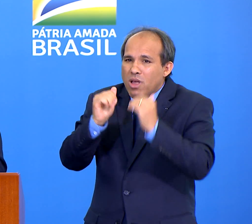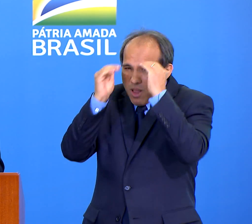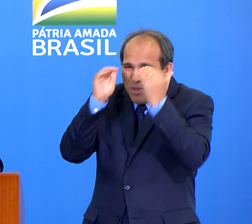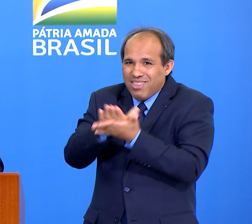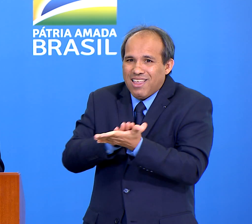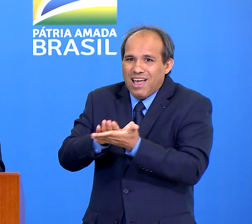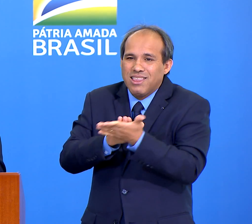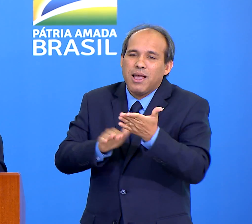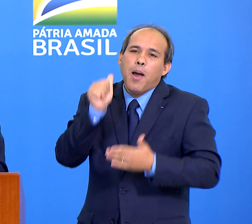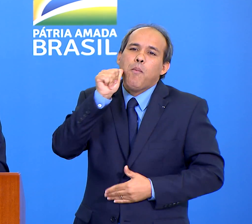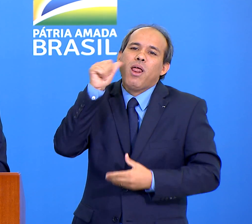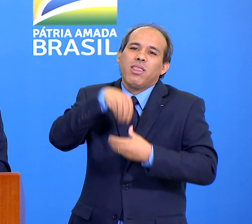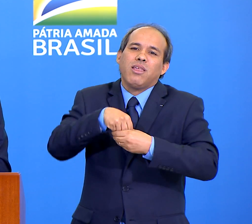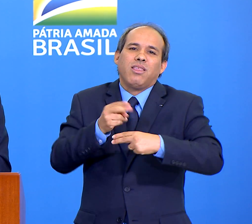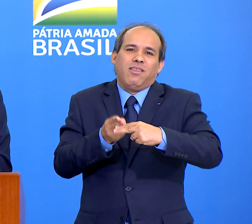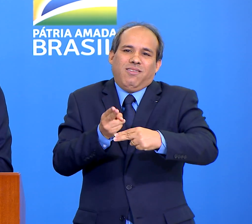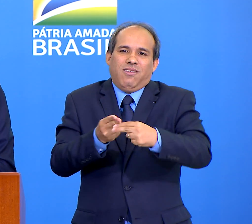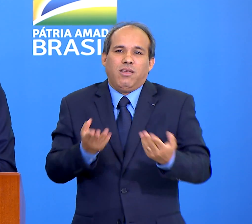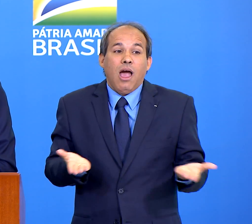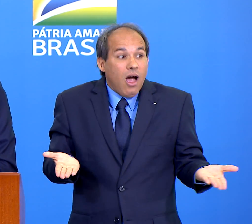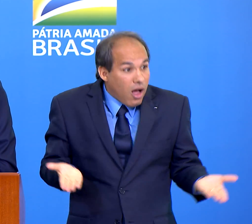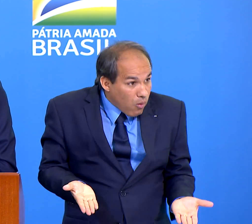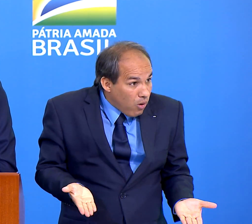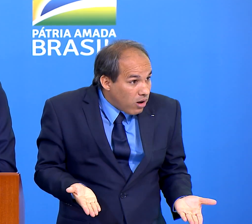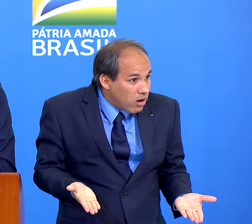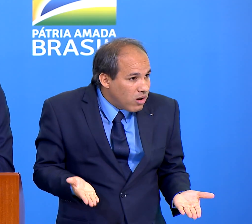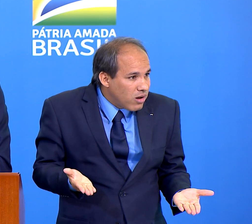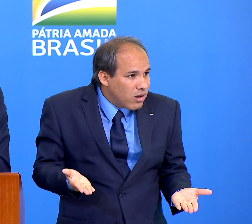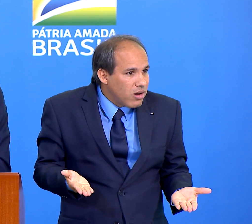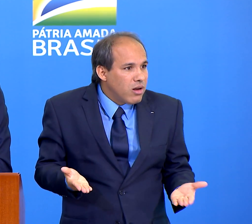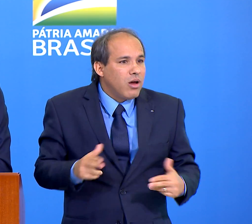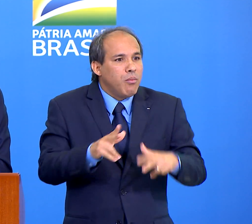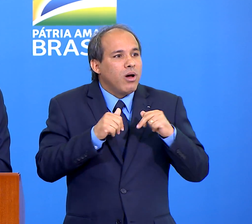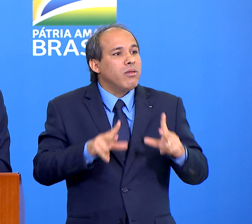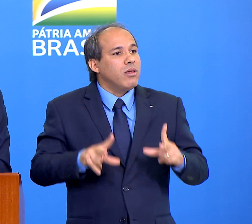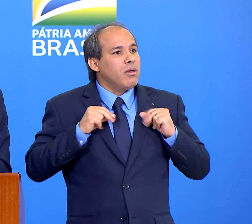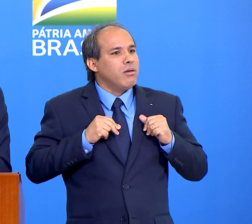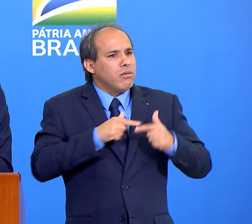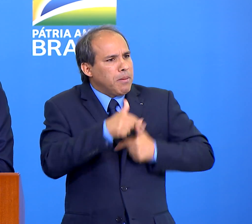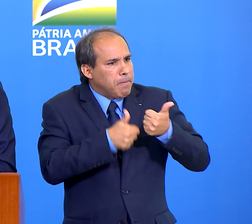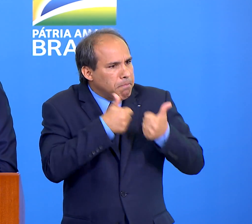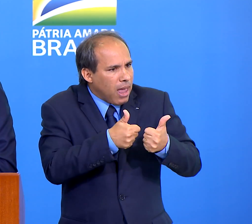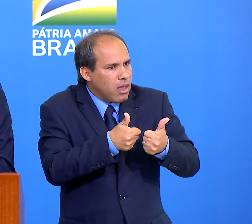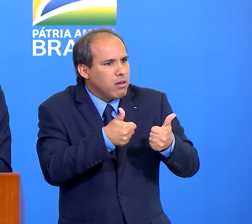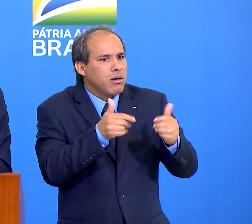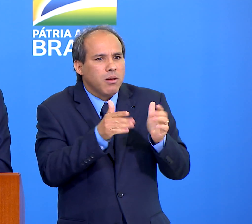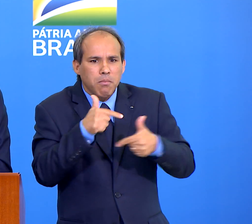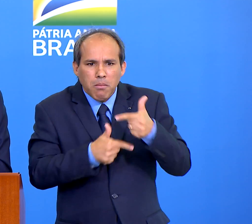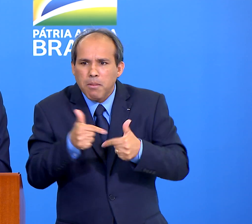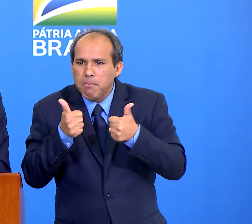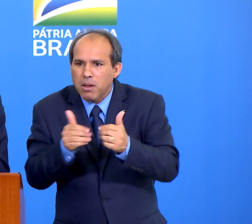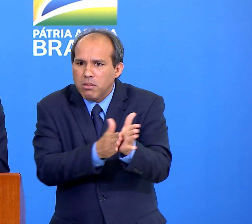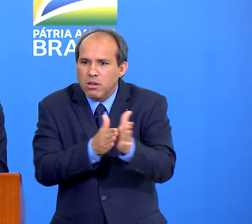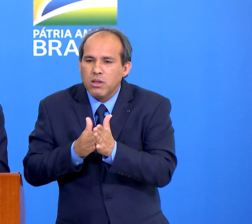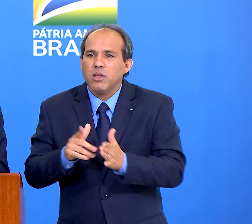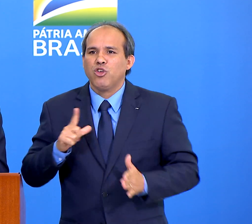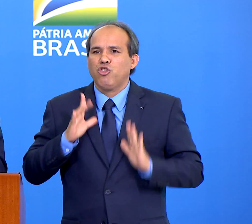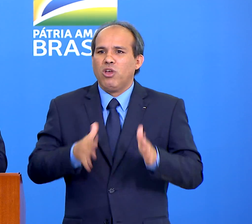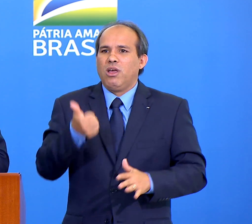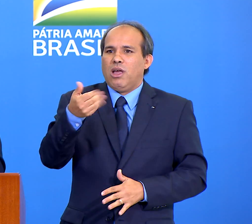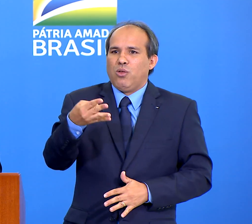as mulheres na Caixa Econômica Federal e hoje borra meritocracia nós temos 14